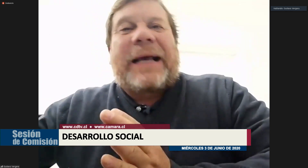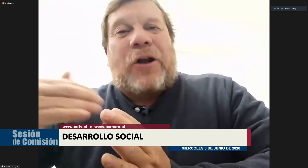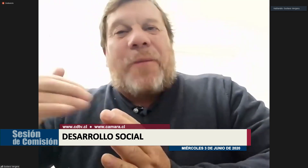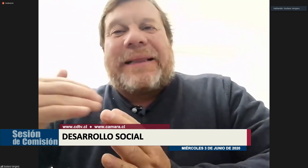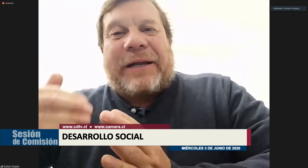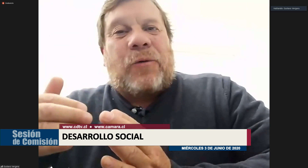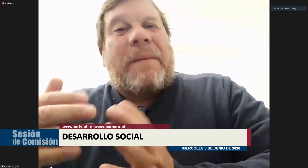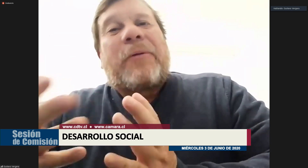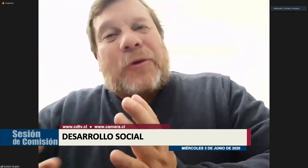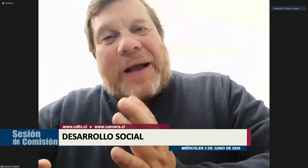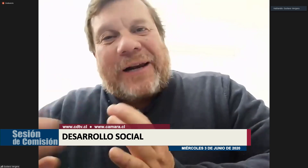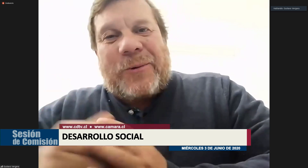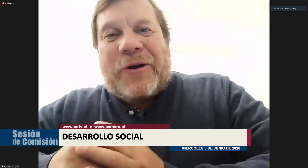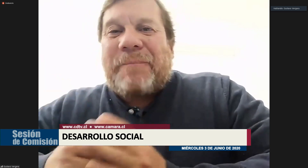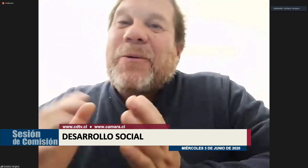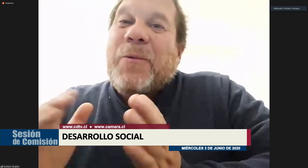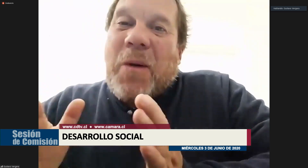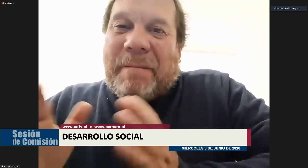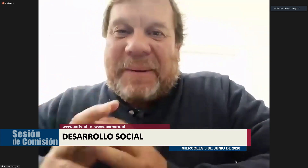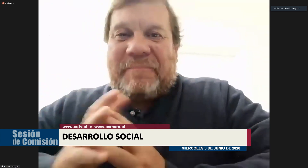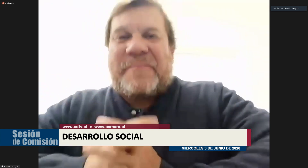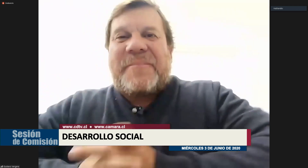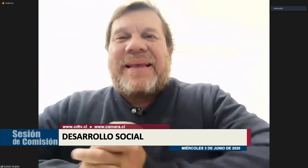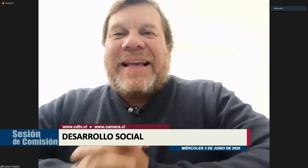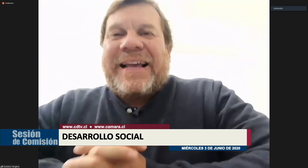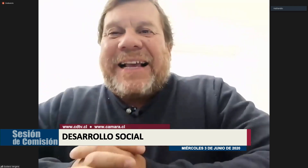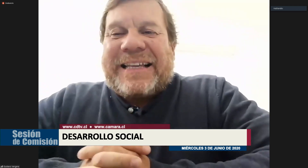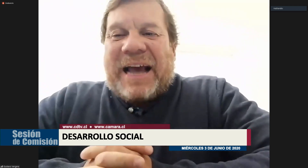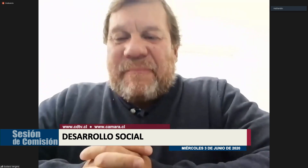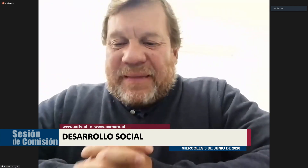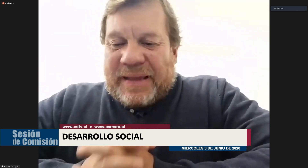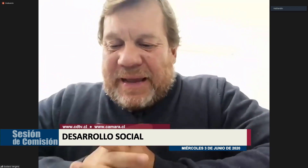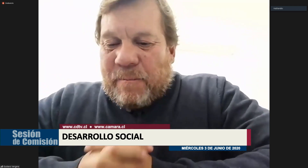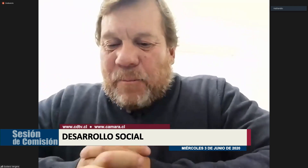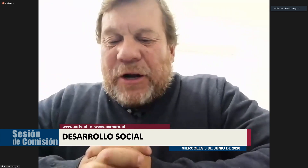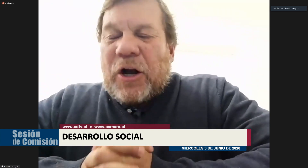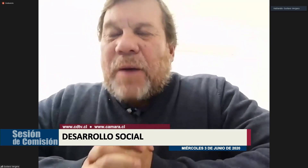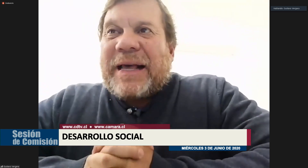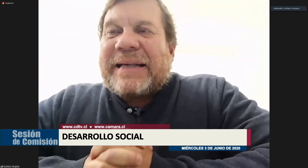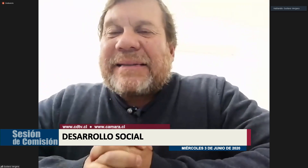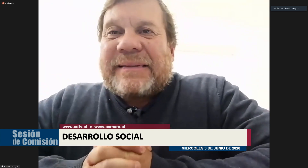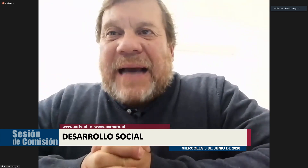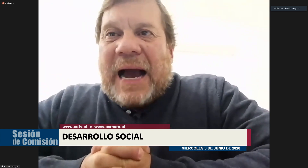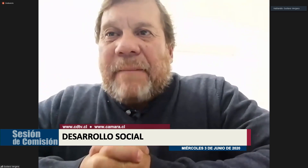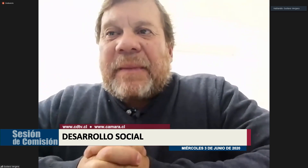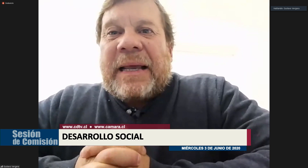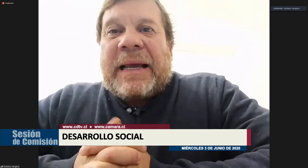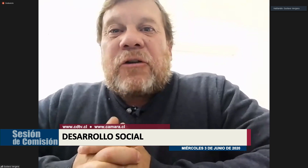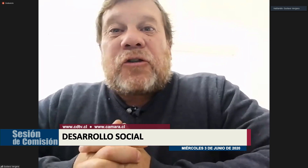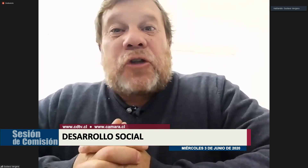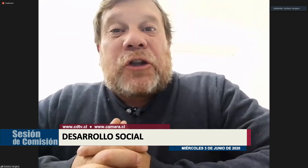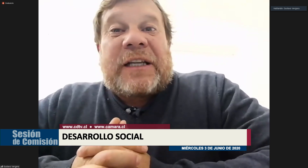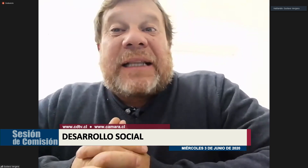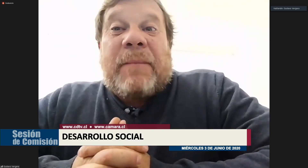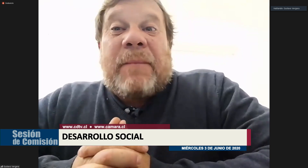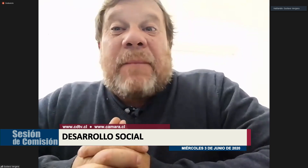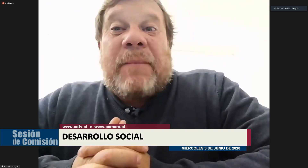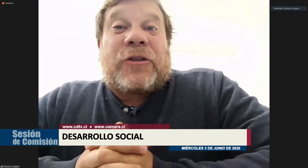no me interrumpa por una reunión. Disculpen. Ya. Bueno, como decía, nosotros tenemos un proyecto de